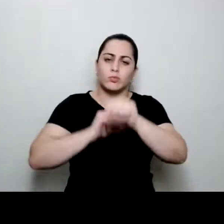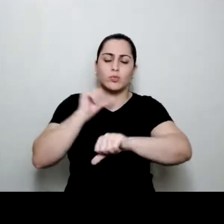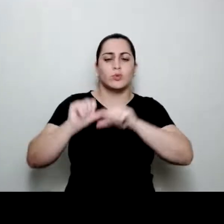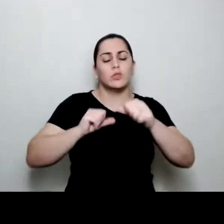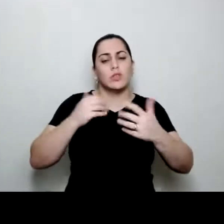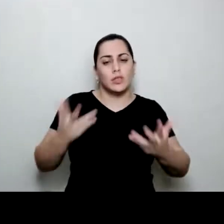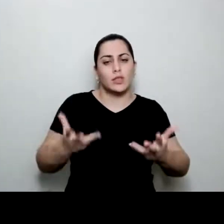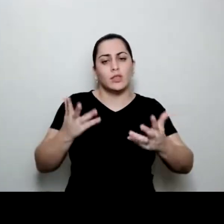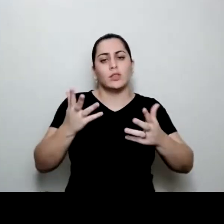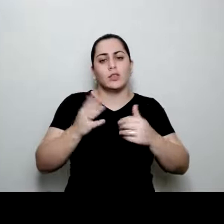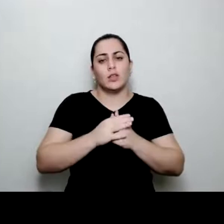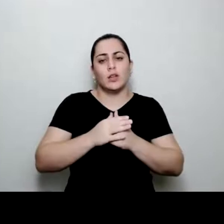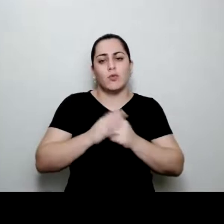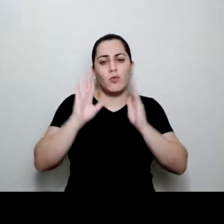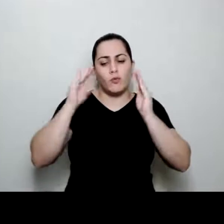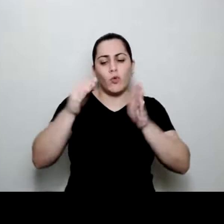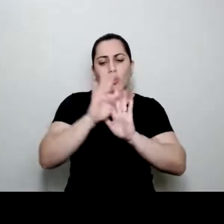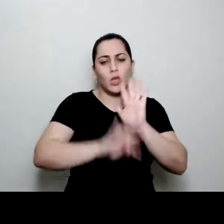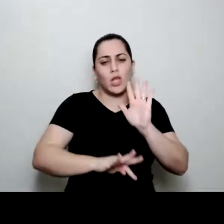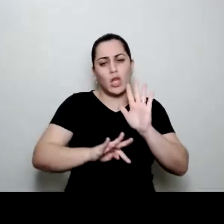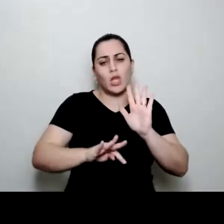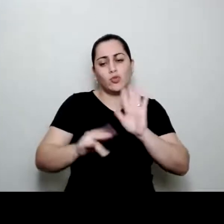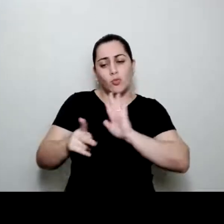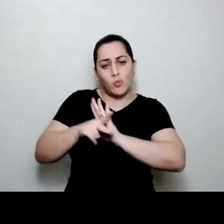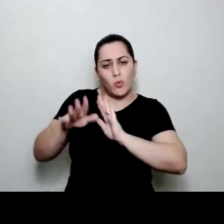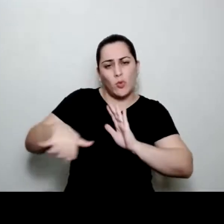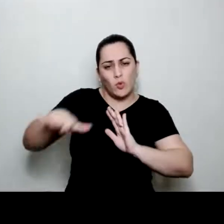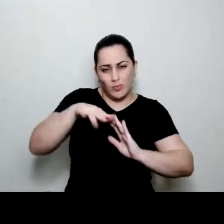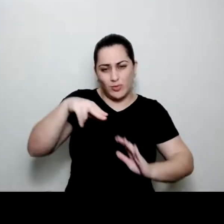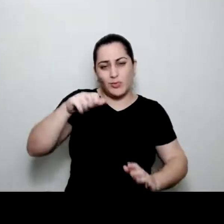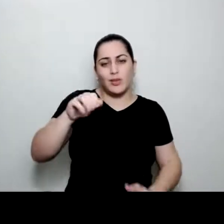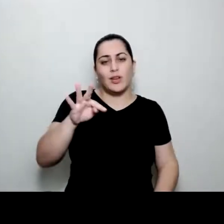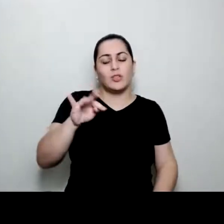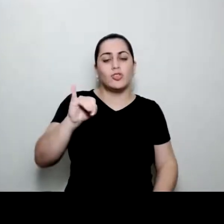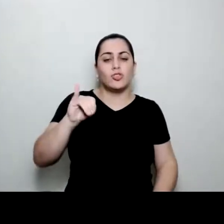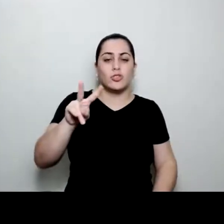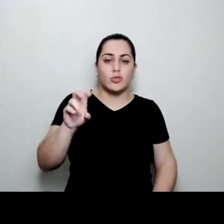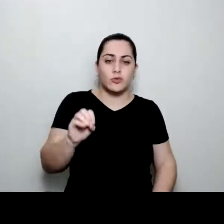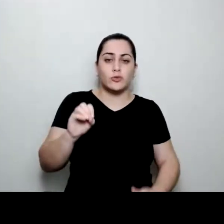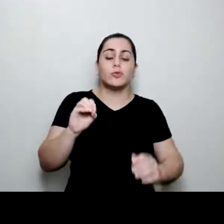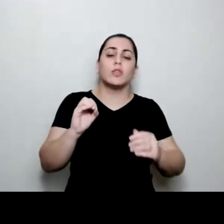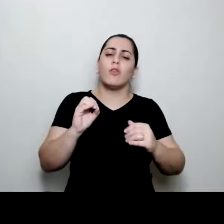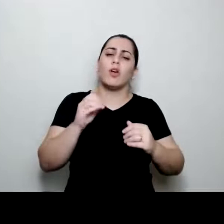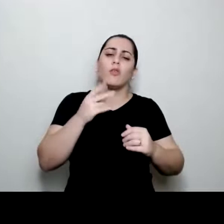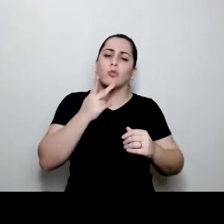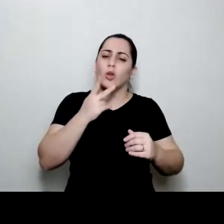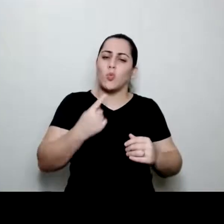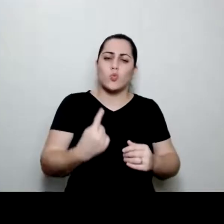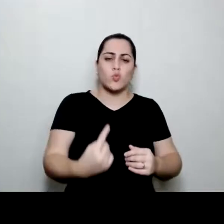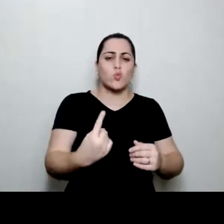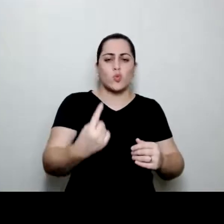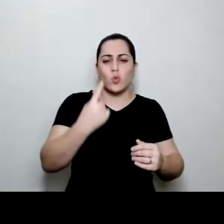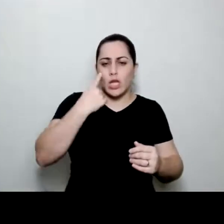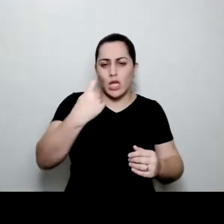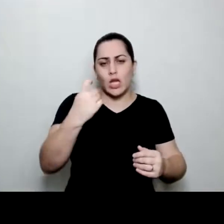posição da primazia do texto nativo e foi colocando como o único objeto de interesse